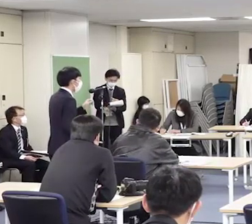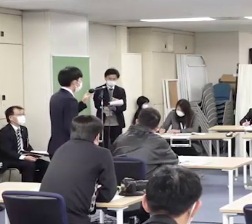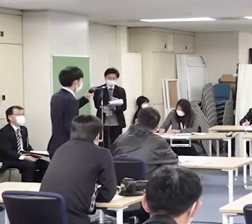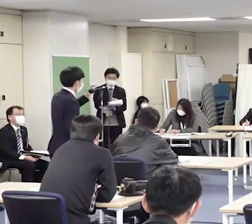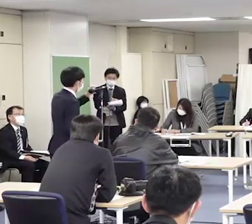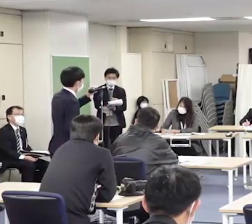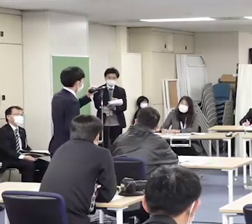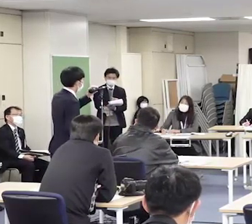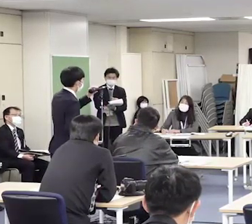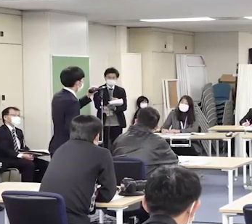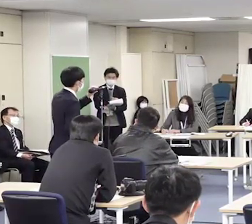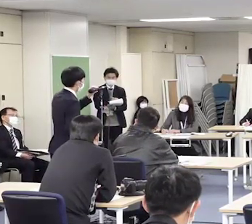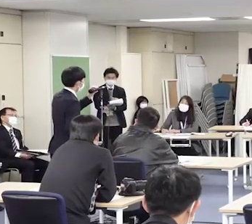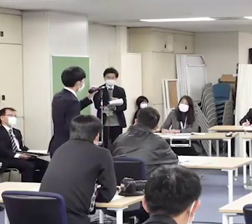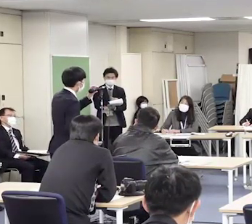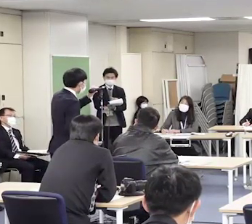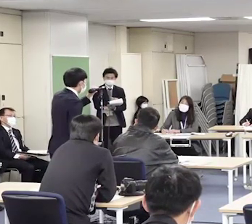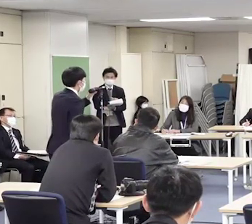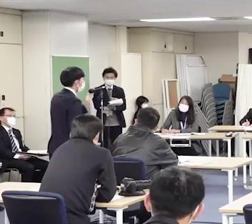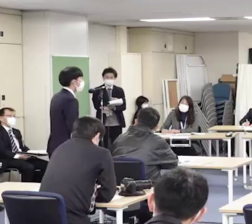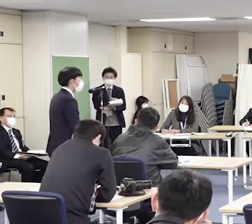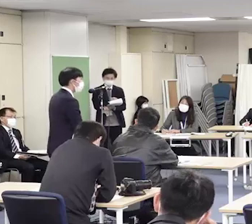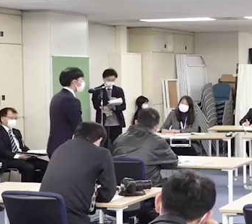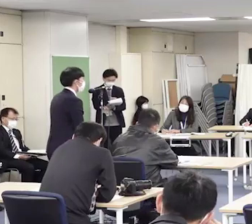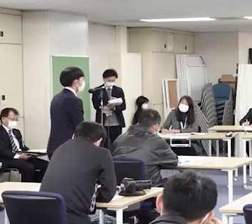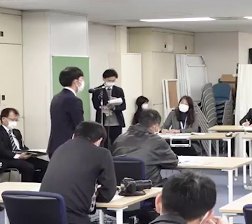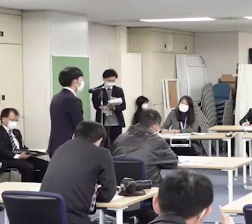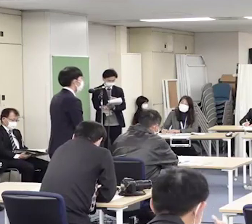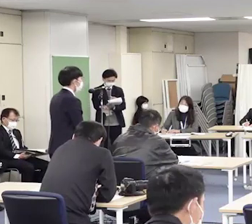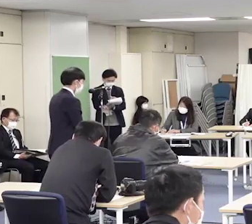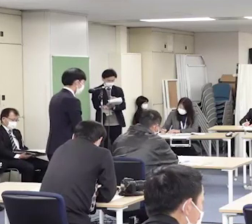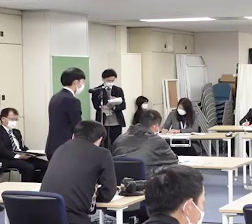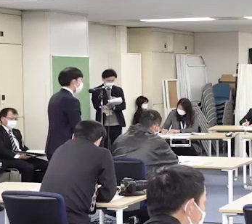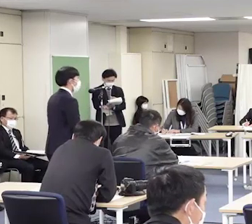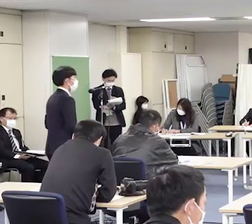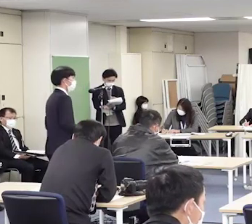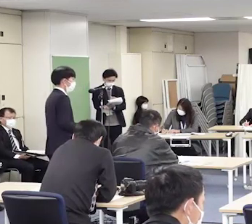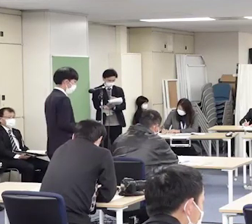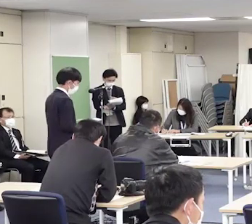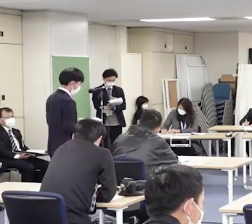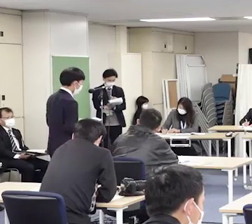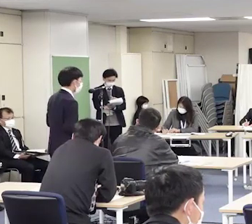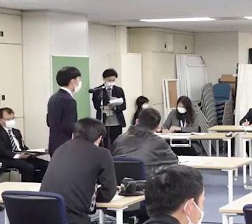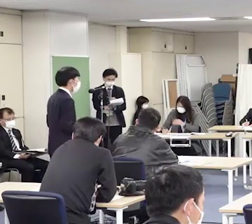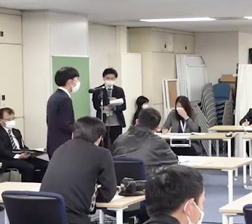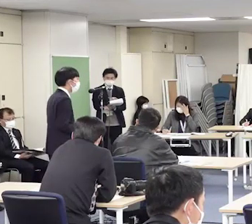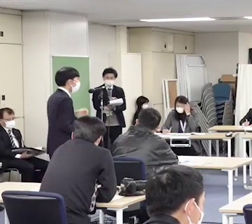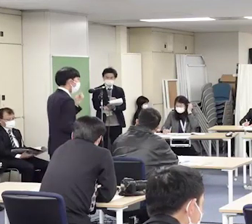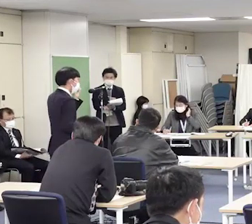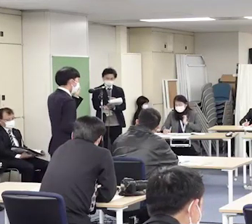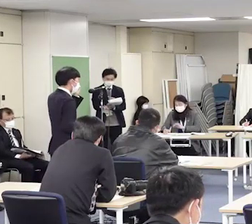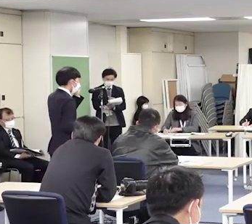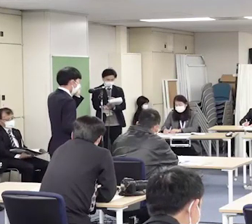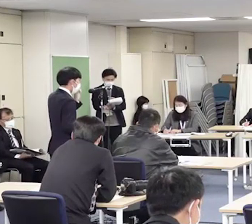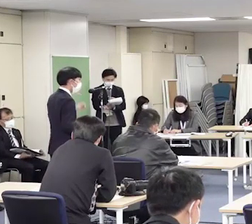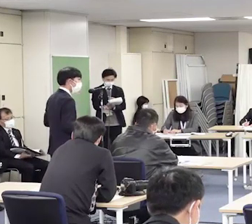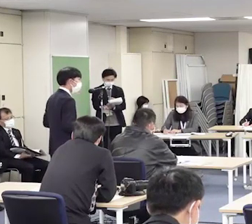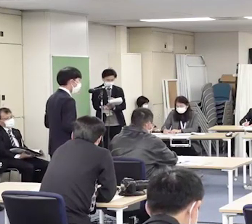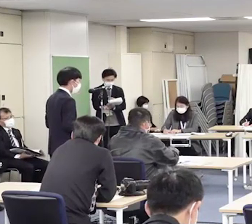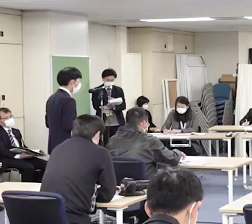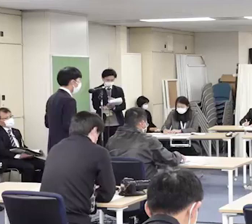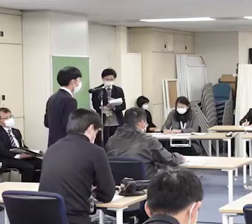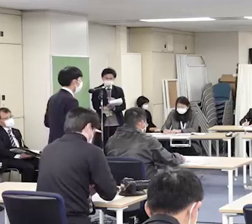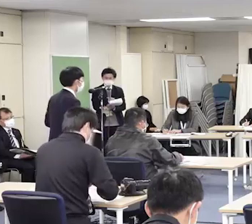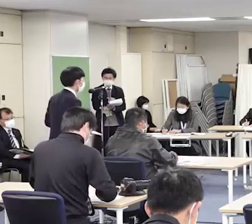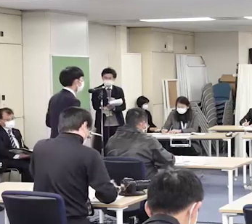はい、マイクを上げていただきます。 すみません、南日本支部の塩野です。よろしくお願いします。はい、私からも緊急速報メールに関して、先